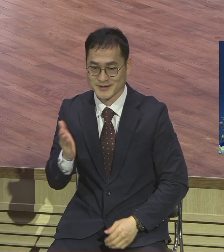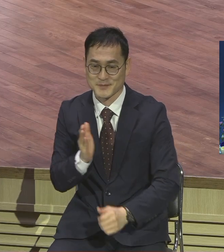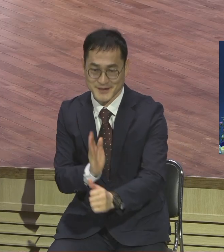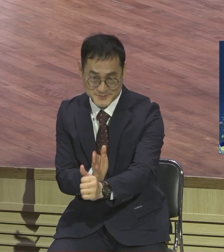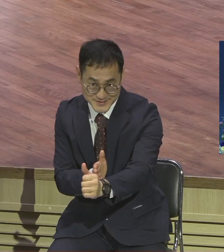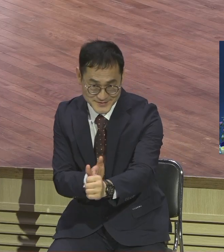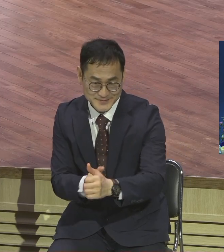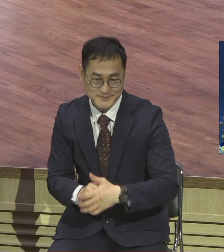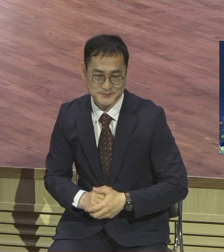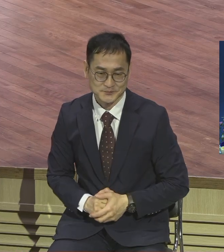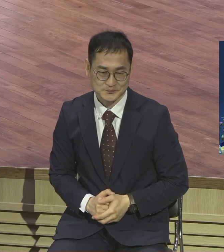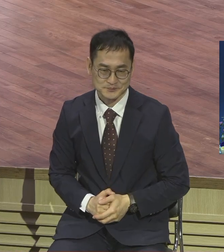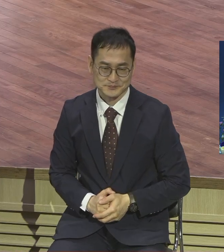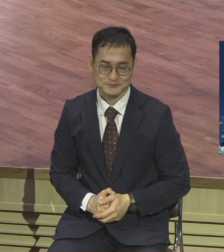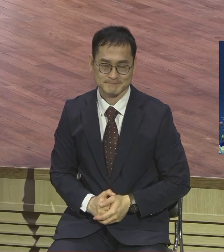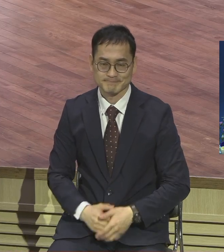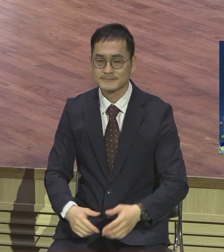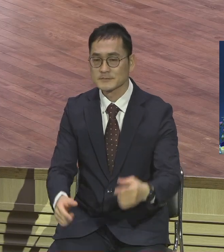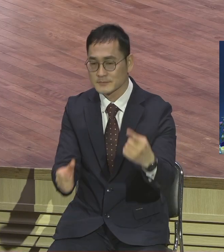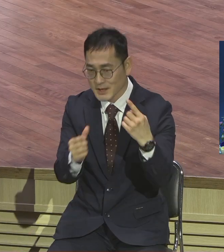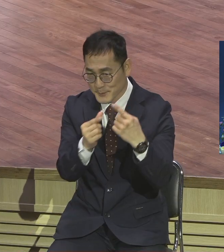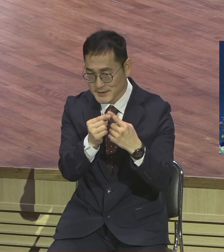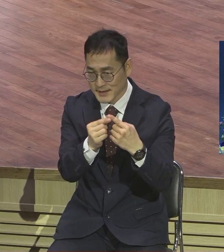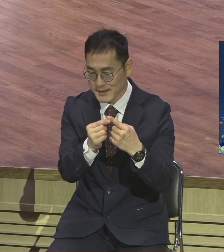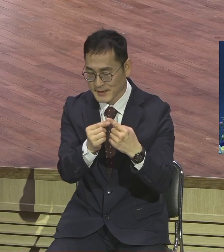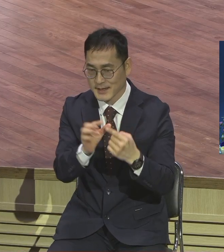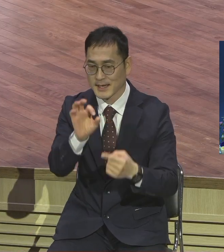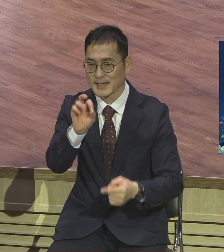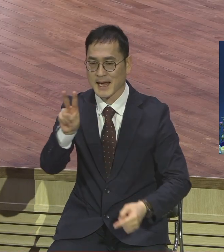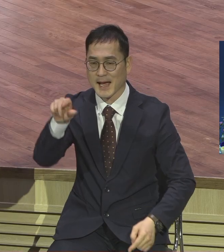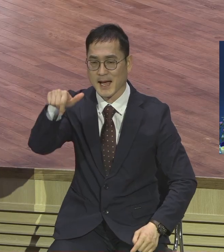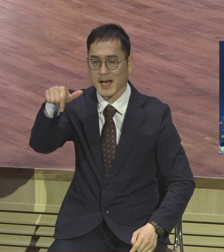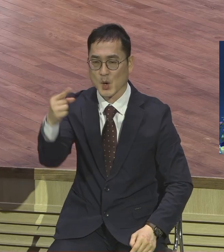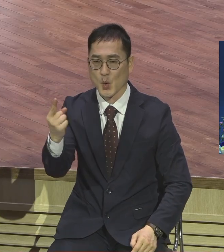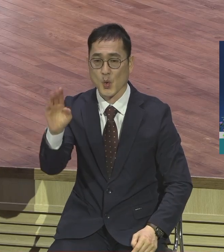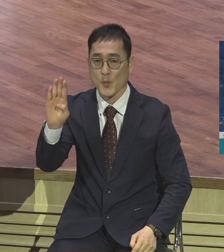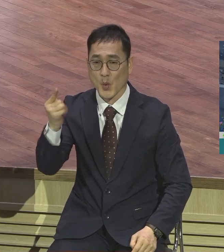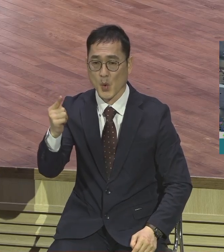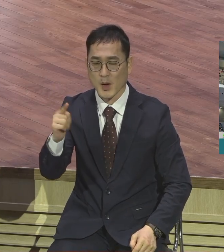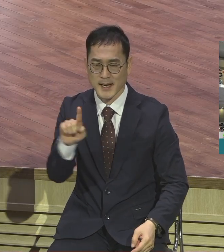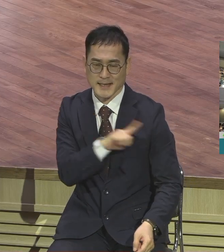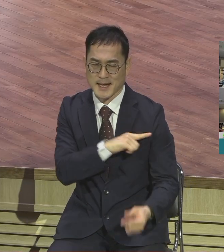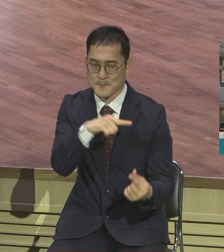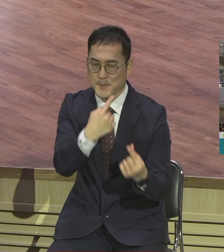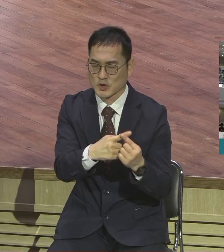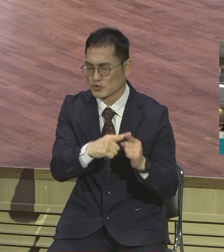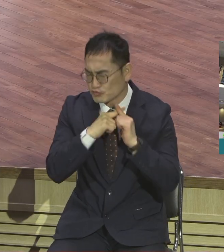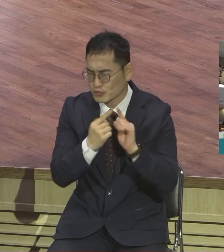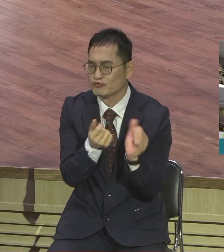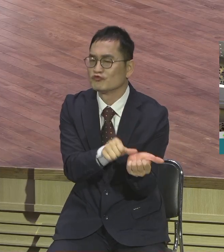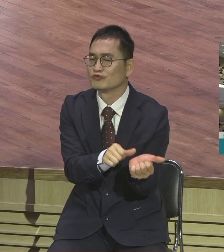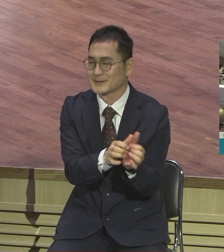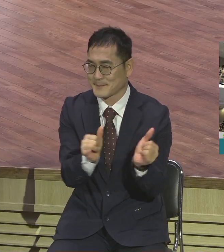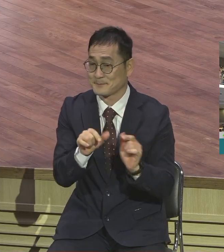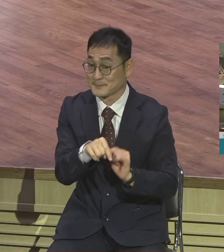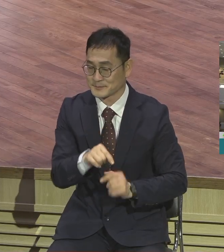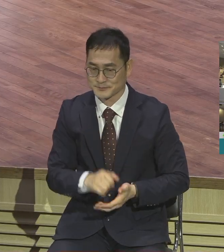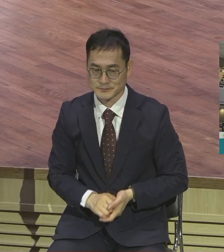그럼 첫째로 최초의 순교자 야구부입니다 2절을 봅니다 열두사도 이름은 이러하니 베드로라 하는